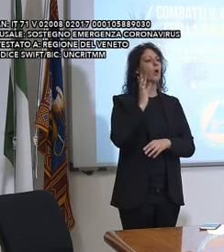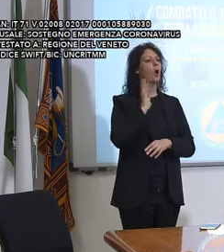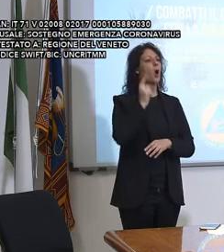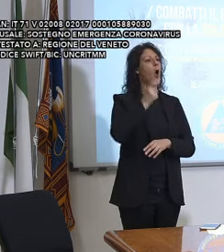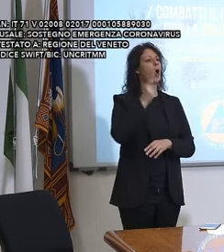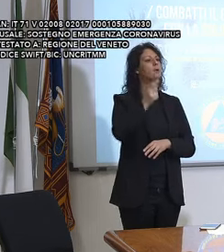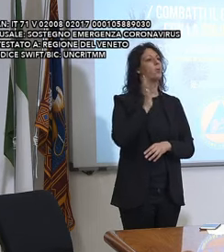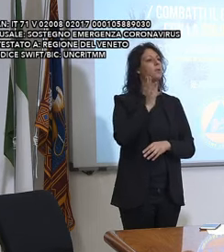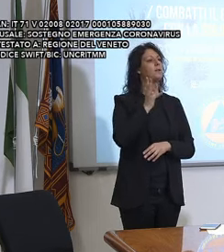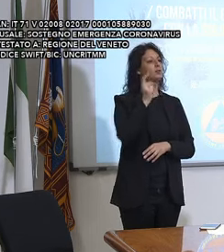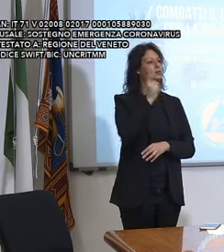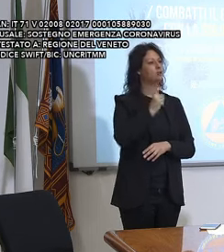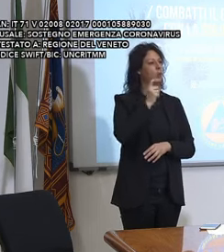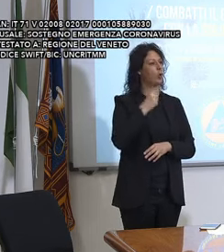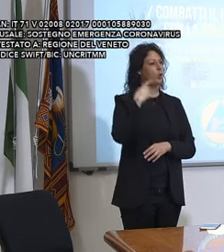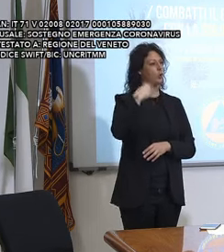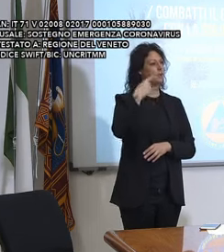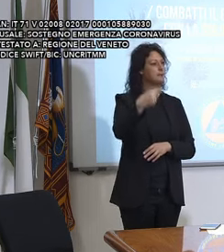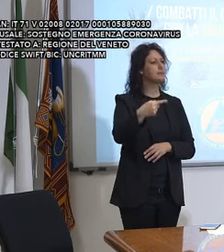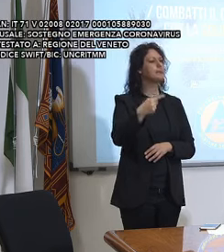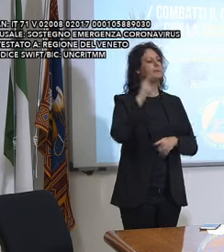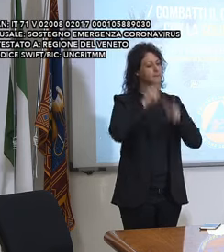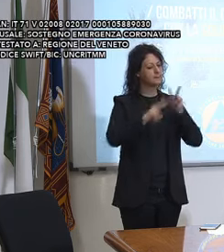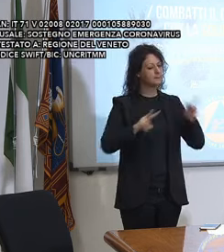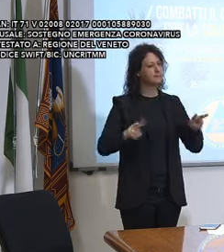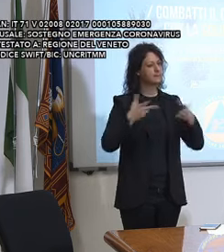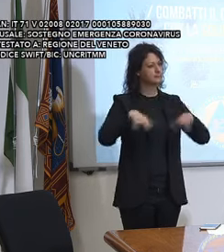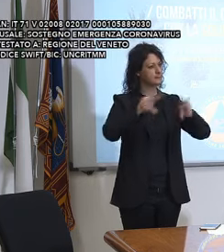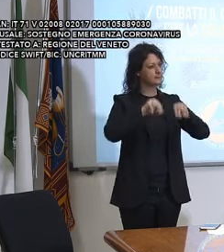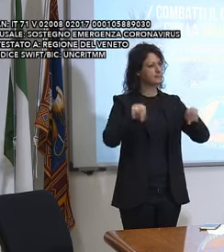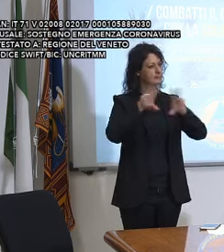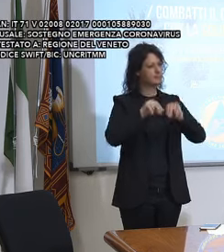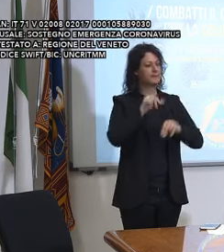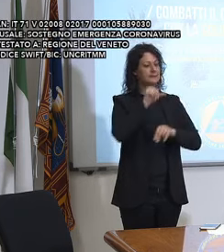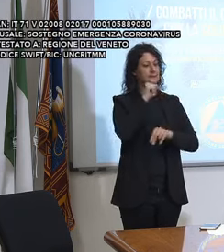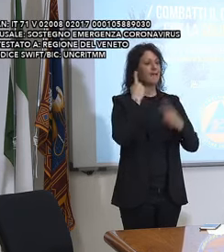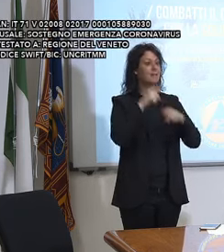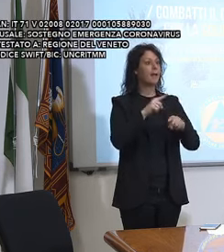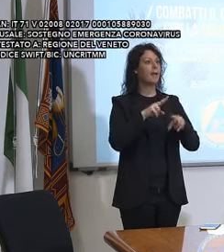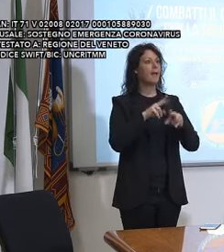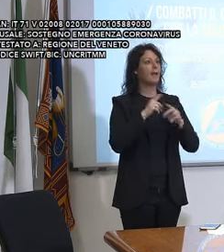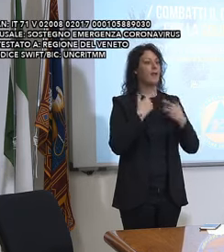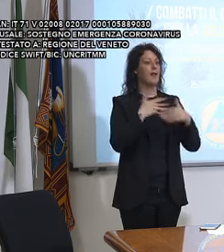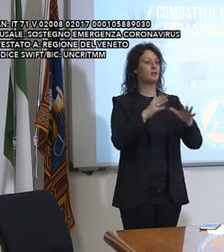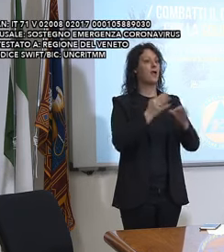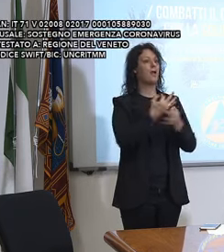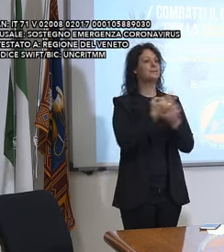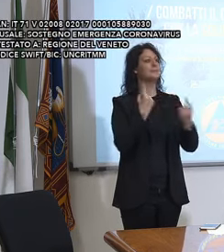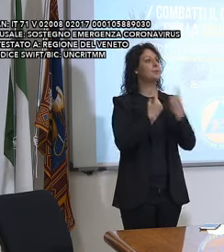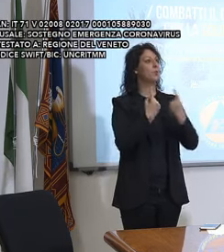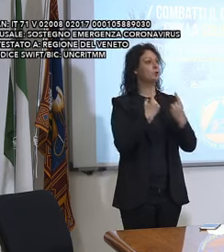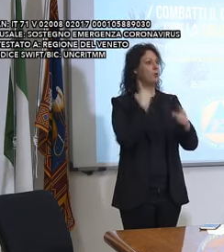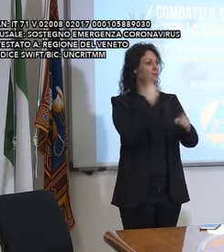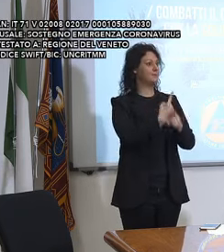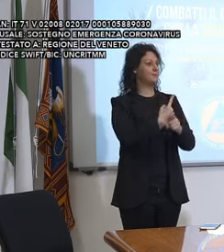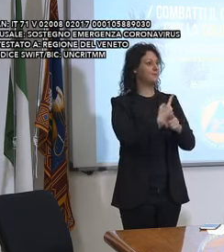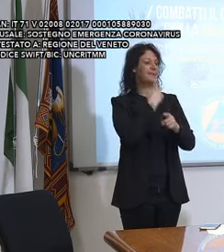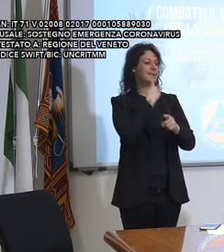proprio nell'ottica di mantenere più integre possibile queste strutture. È chiaro che saranno molto importanti